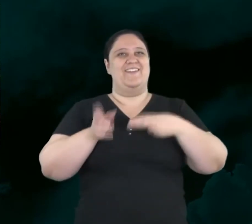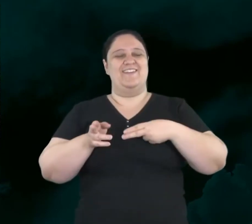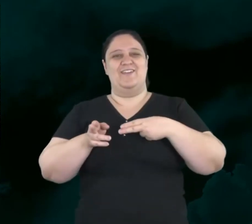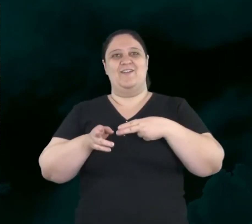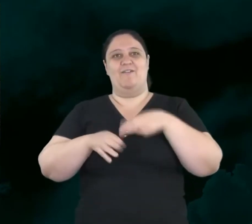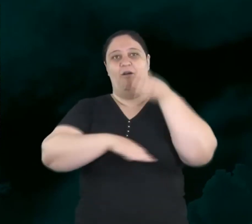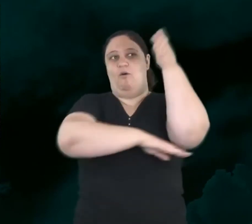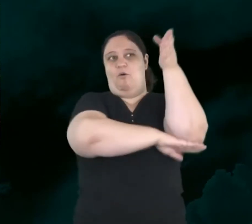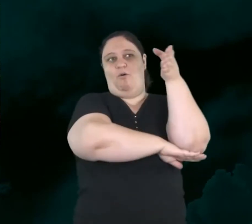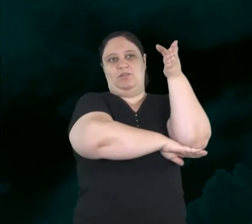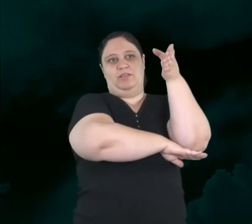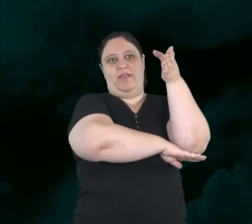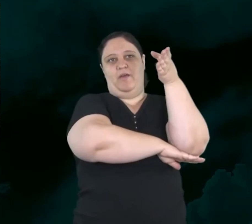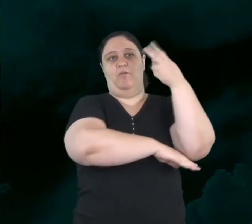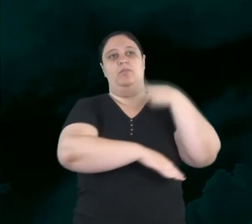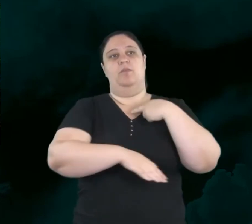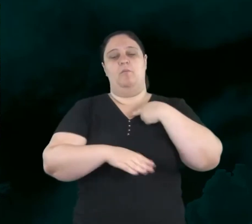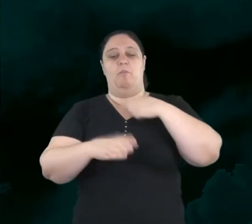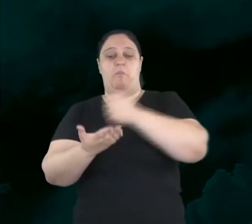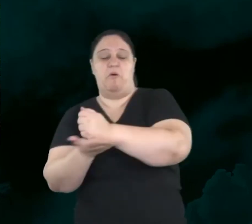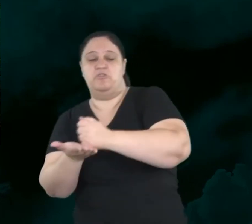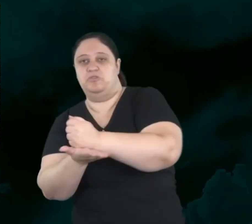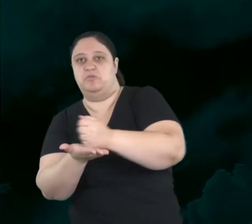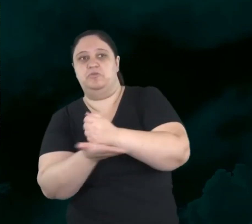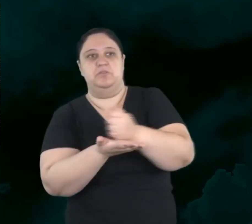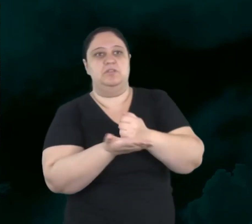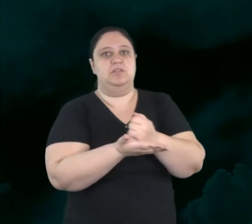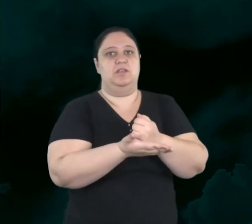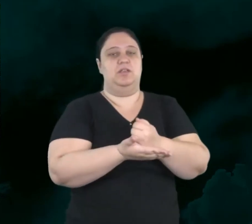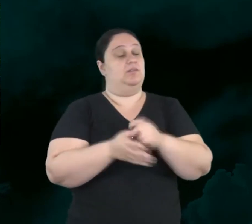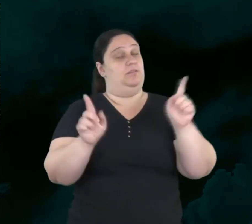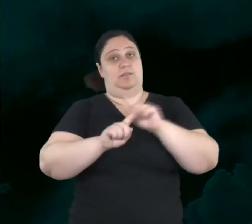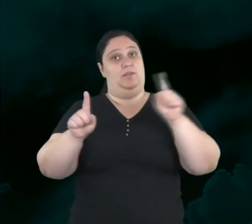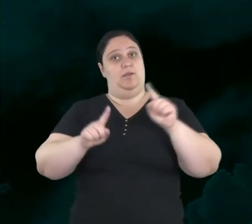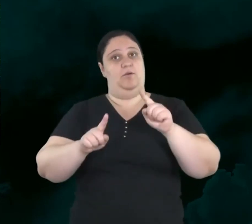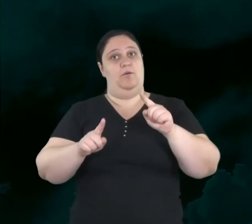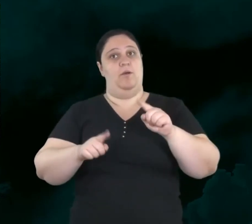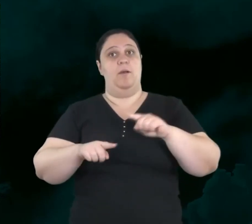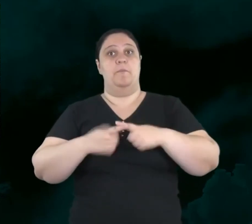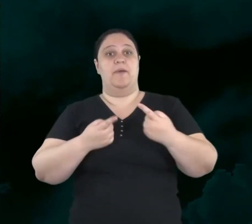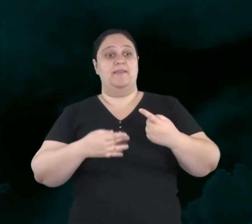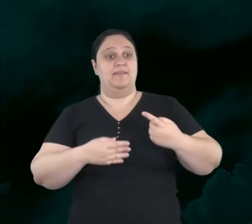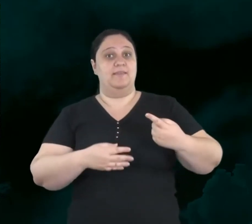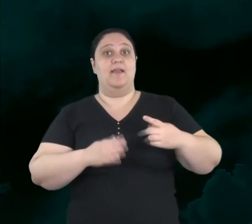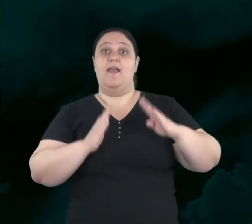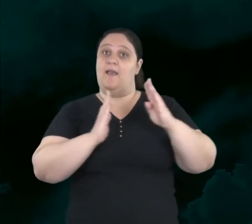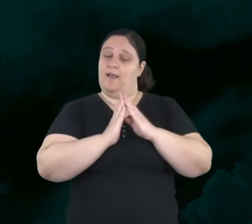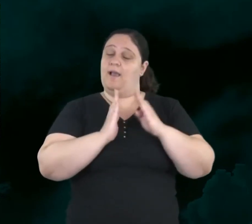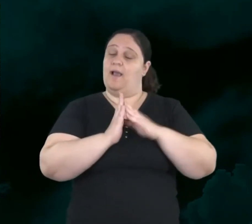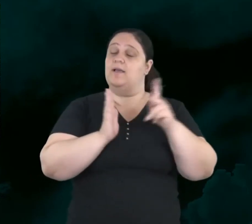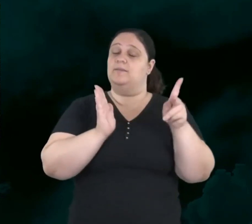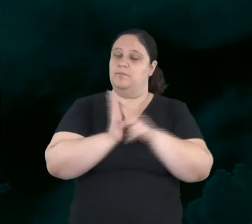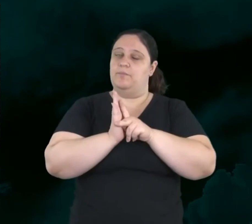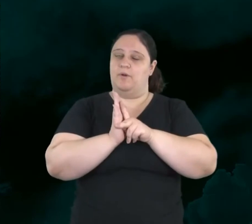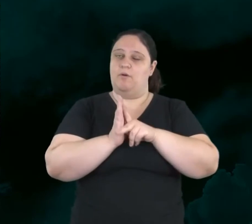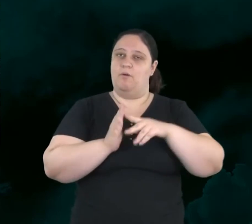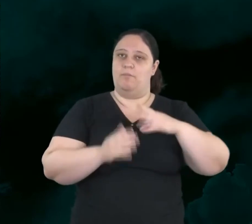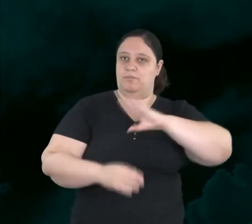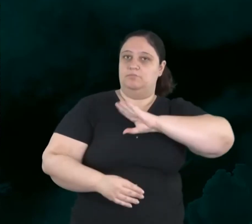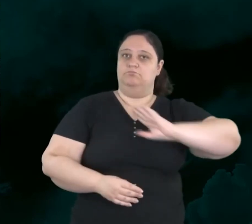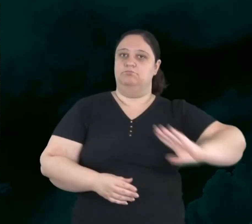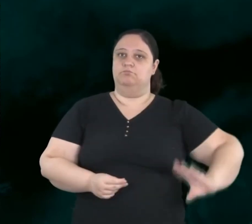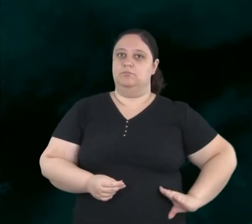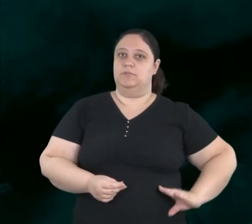pode entrar na cozinha, não pode entrar na despensa, não, que Ele sinta a vontade dentro do meu